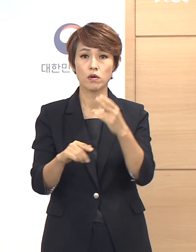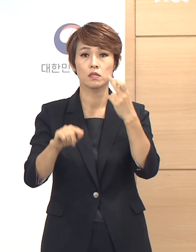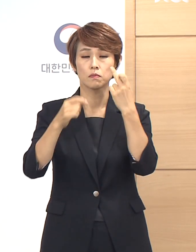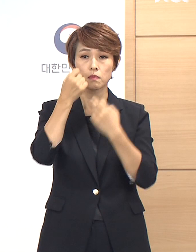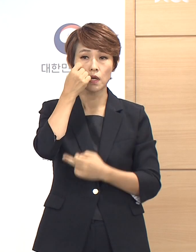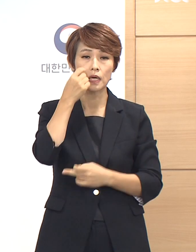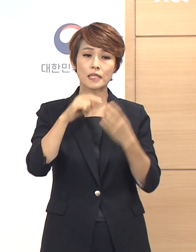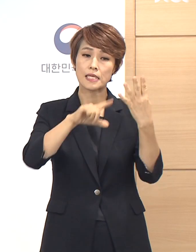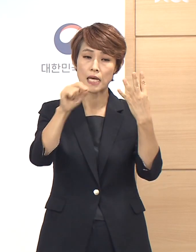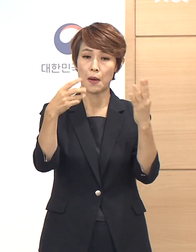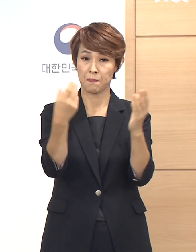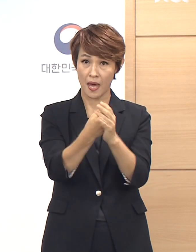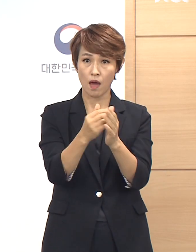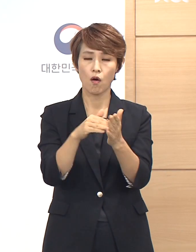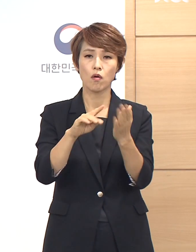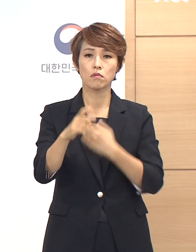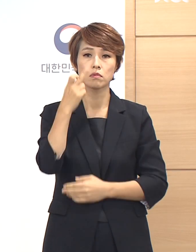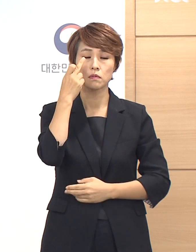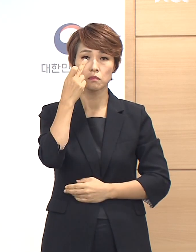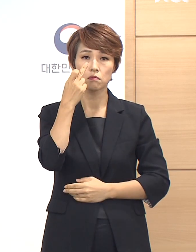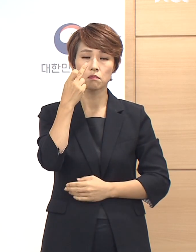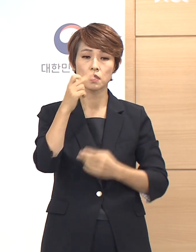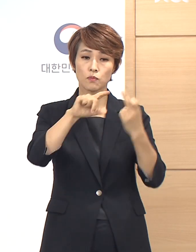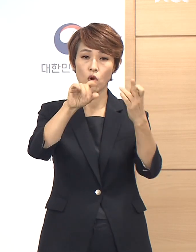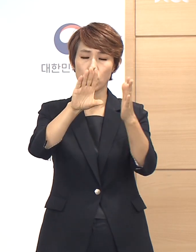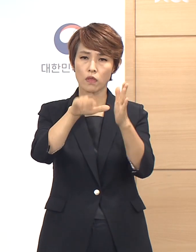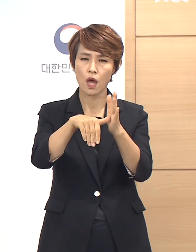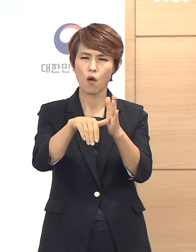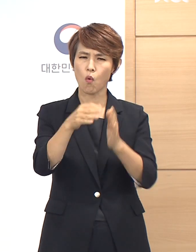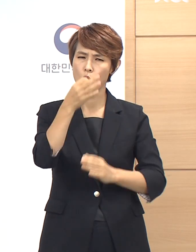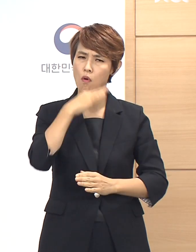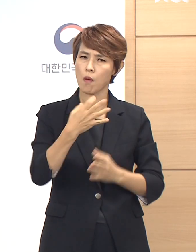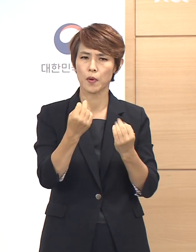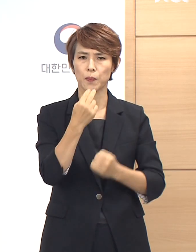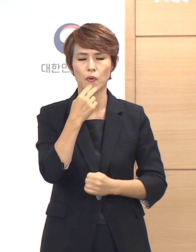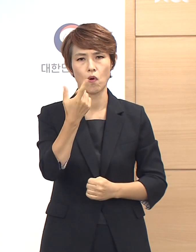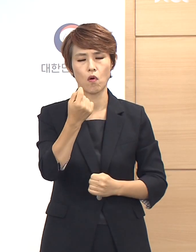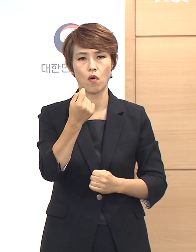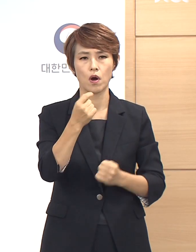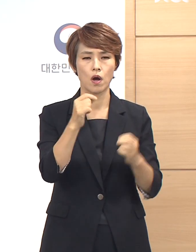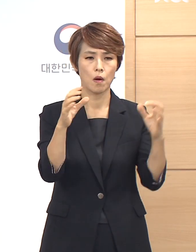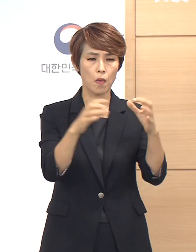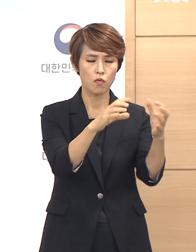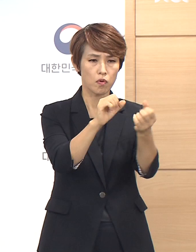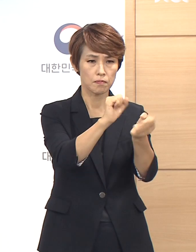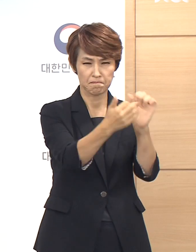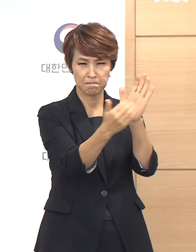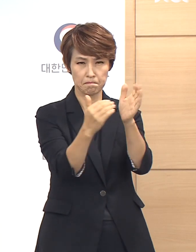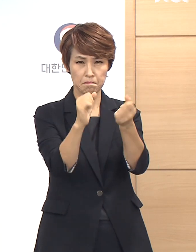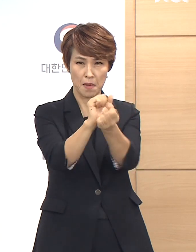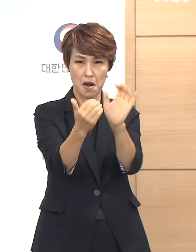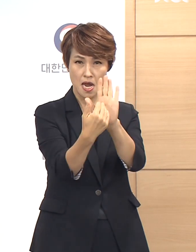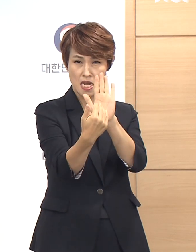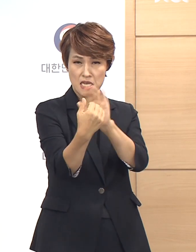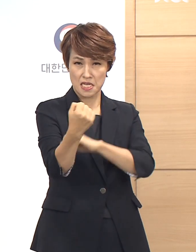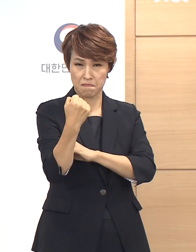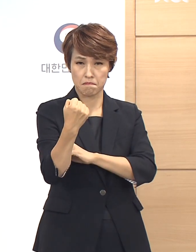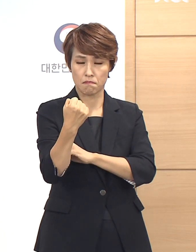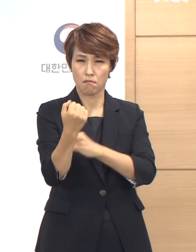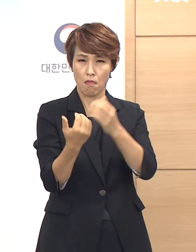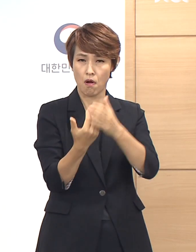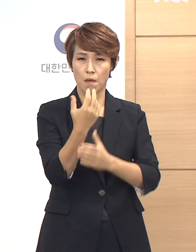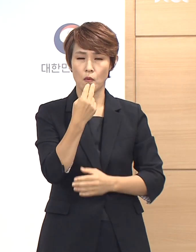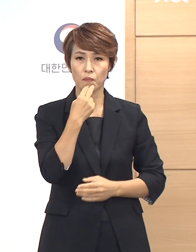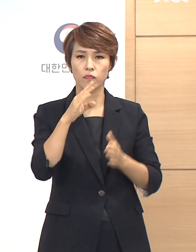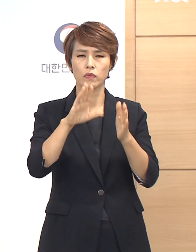뾰족한 해법이 없어 보입니다. 결론적으로 사실상 집단 면역이 이루어지지 않는 상황에서 또다시 4차, 5차 접종을 해야